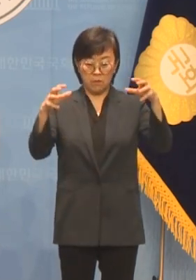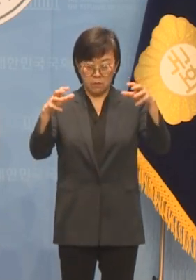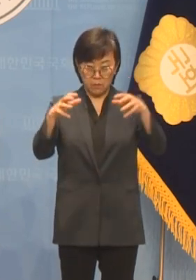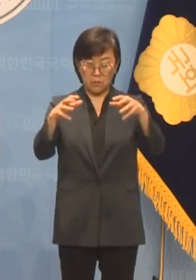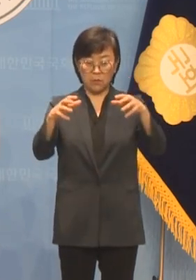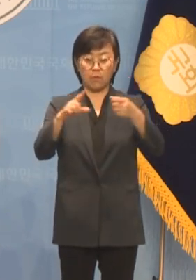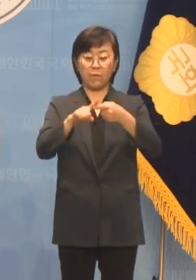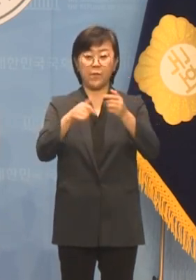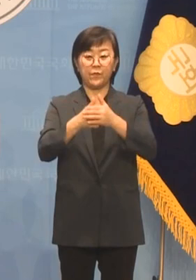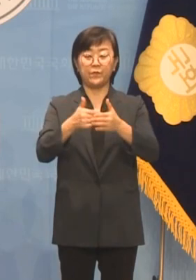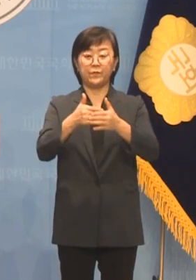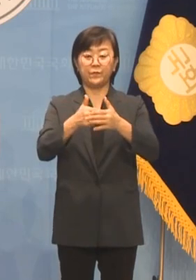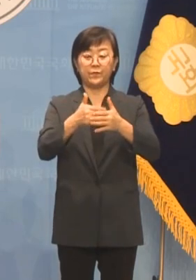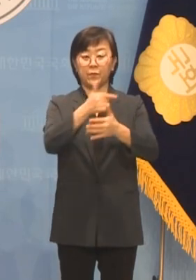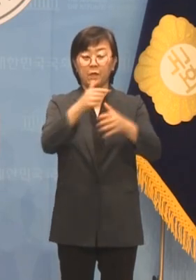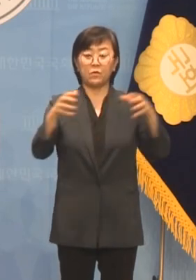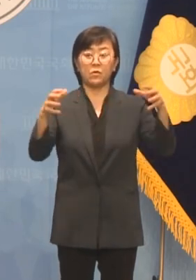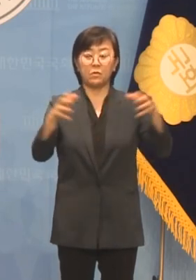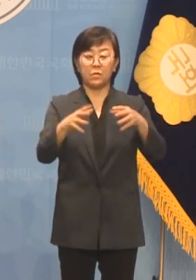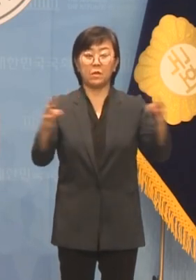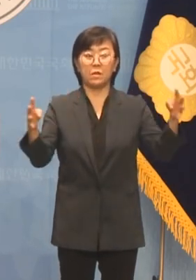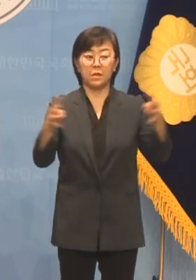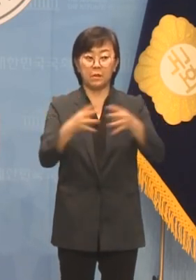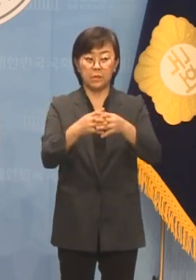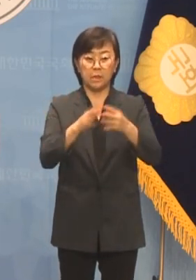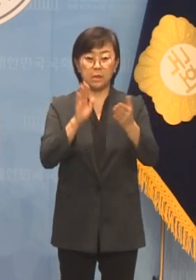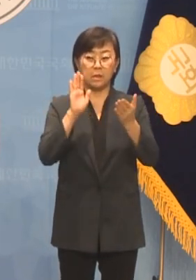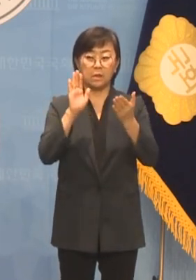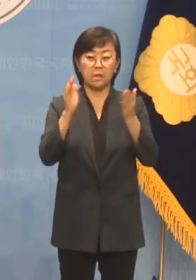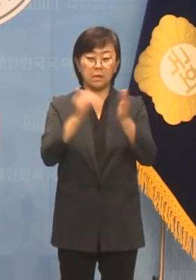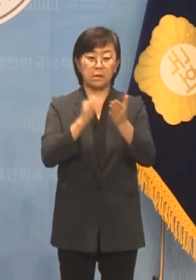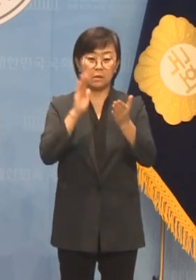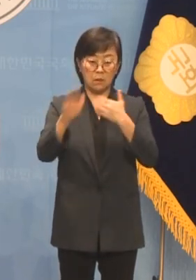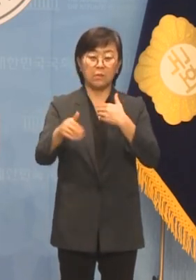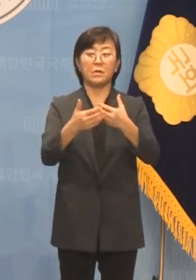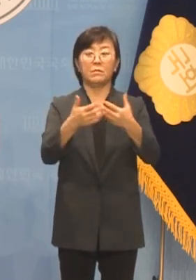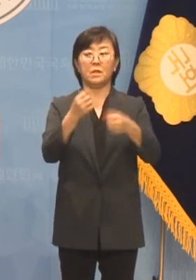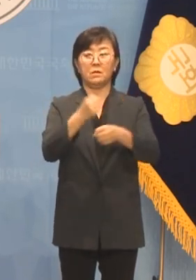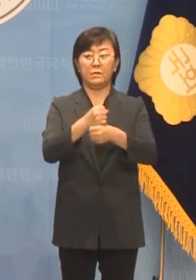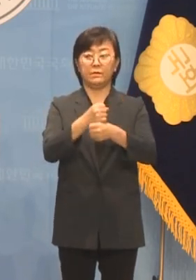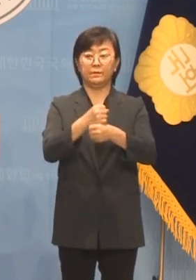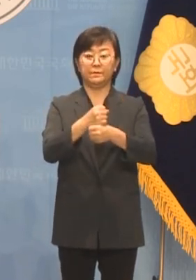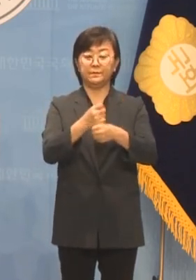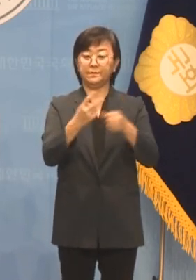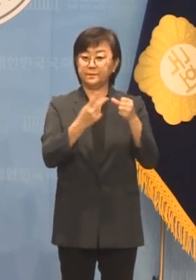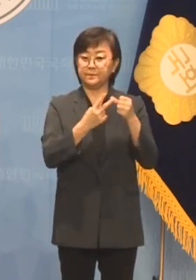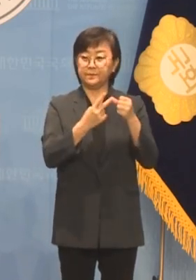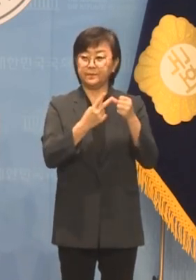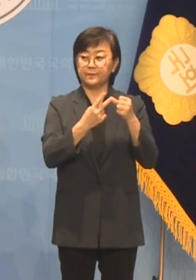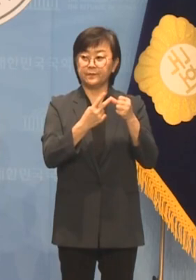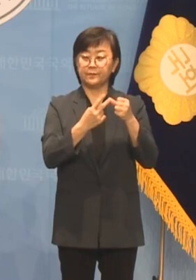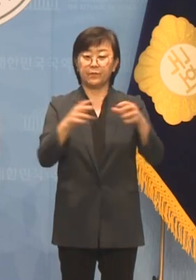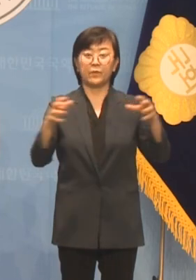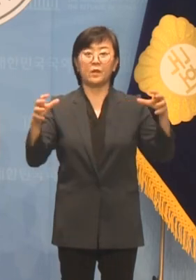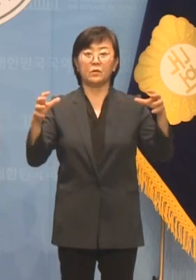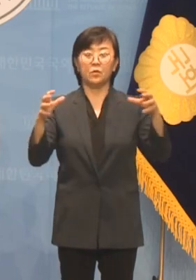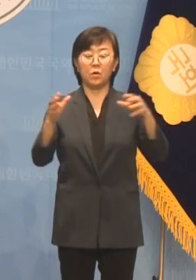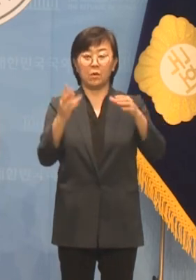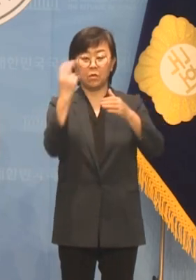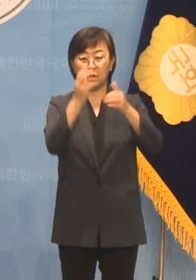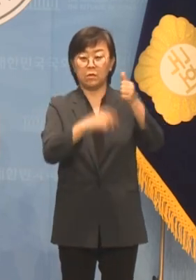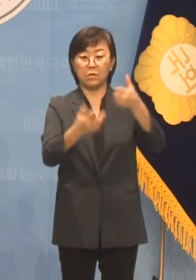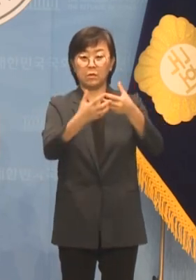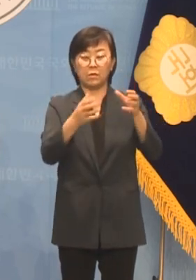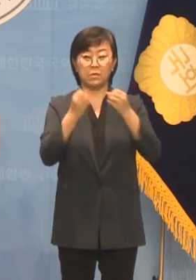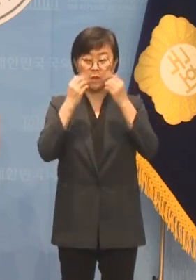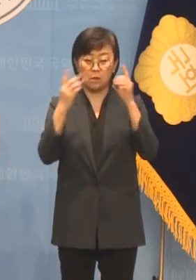통합공관위는 대통합의 합의 직후 구성한다. 둘째, 통합공관위는